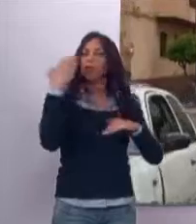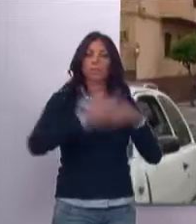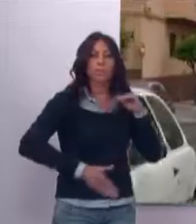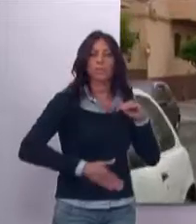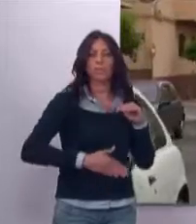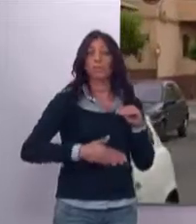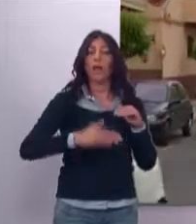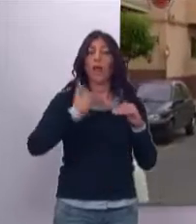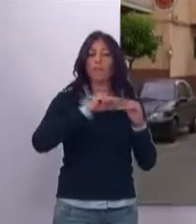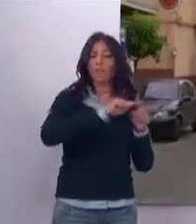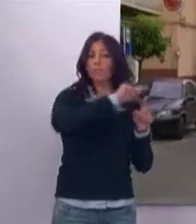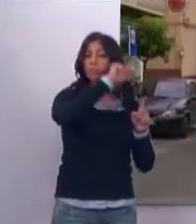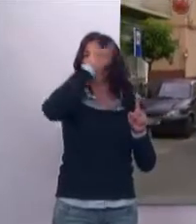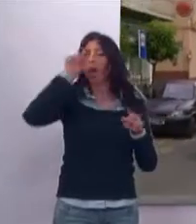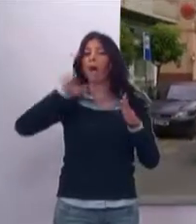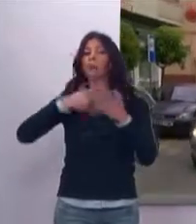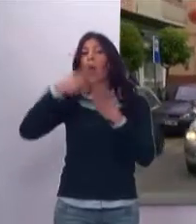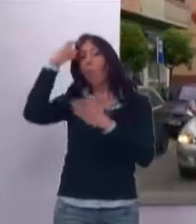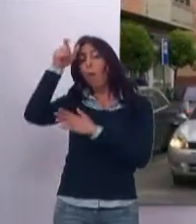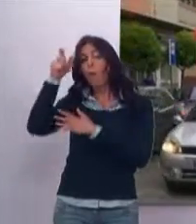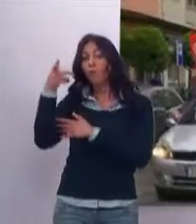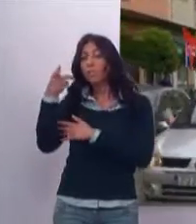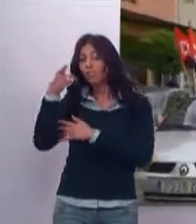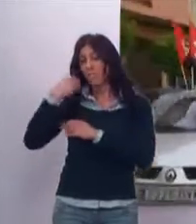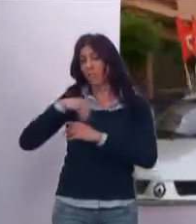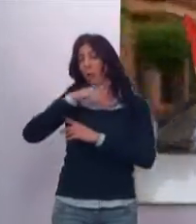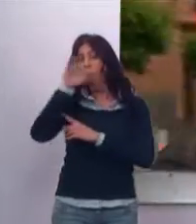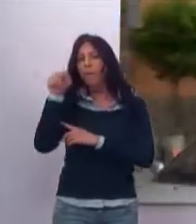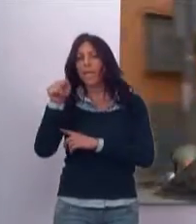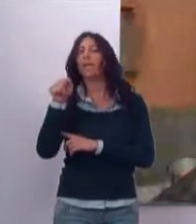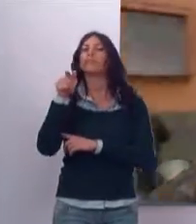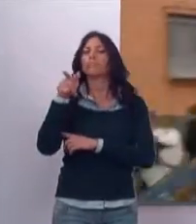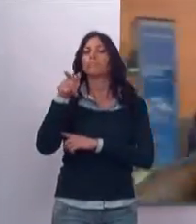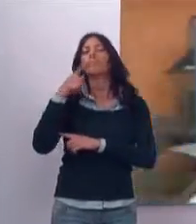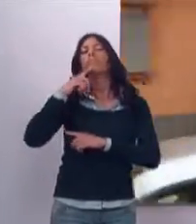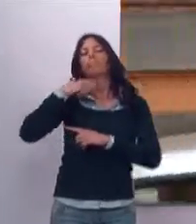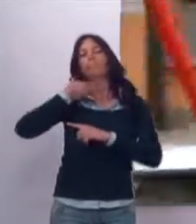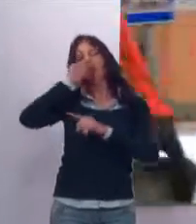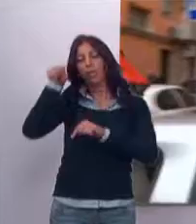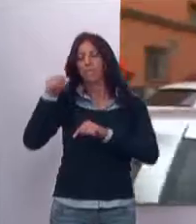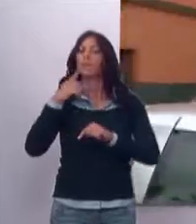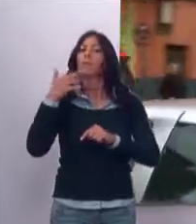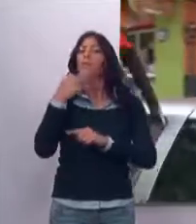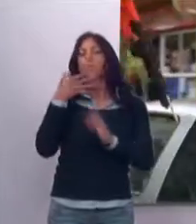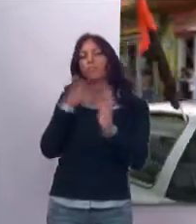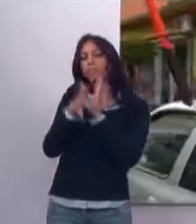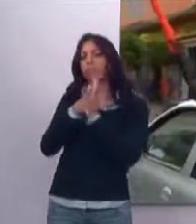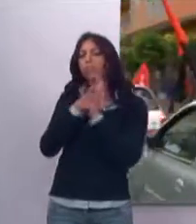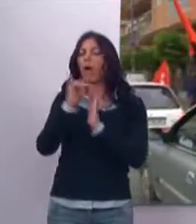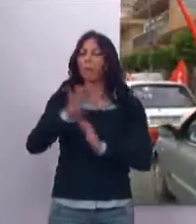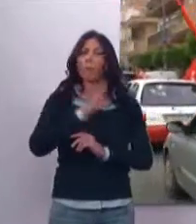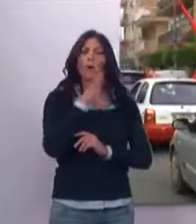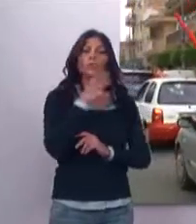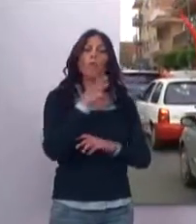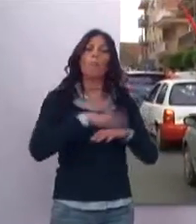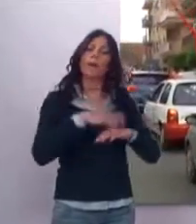límite y ha acabado en el Parque de los Pueblos de América. Por parte de Comisiones Obreras el secretario de Política Local recordó